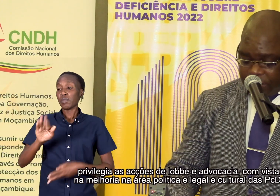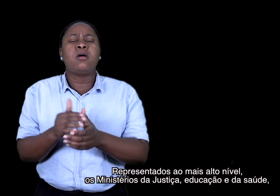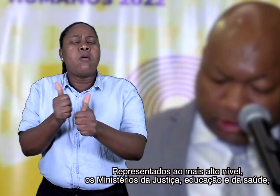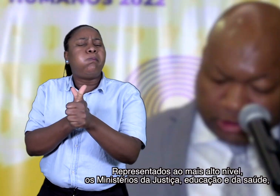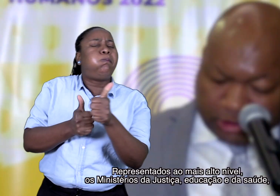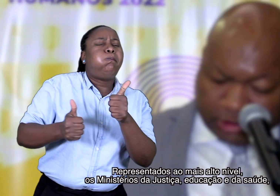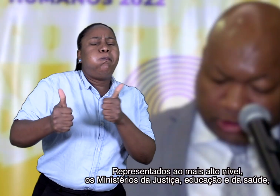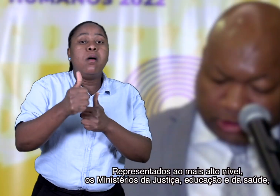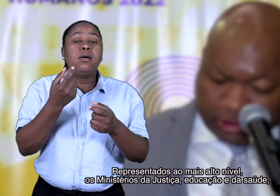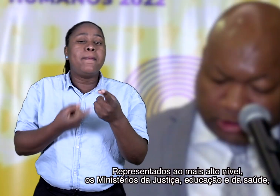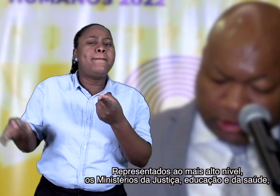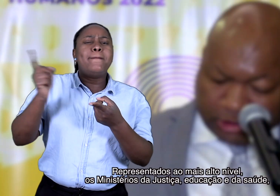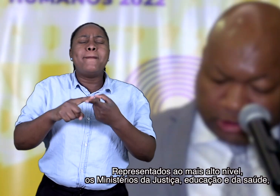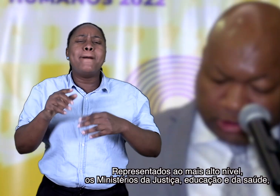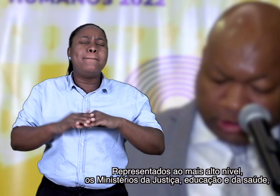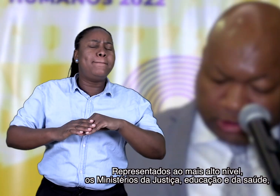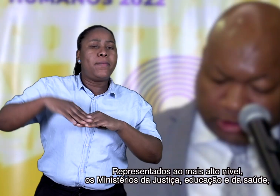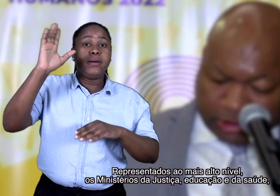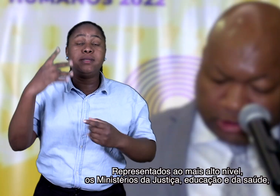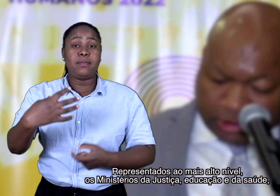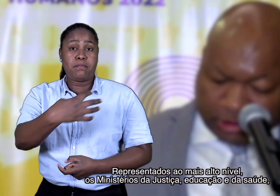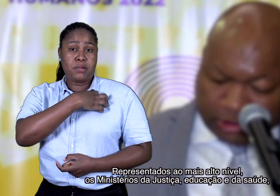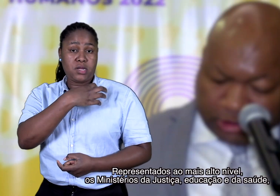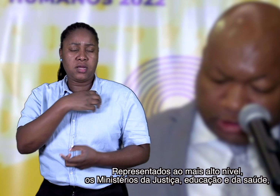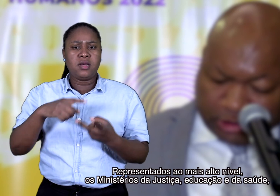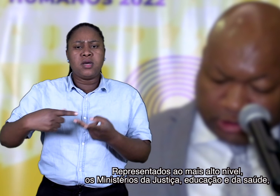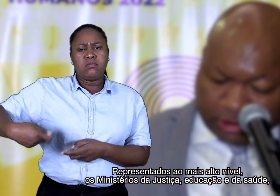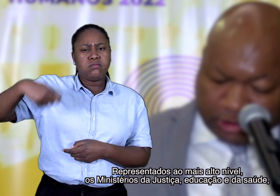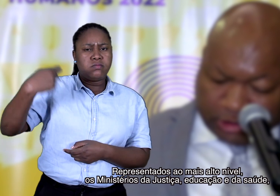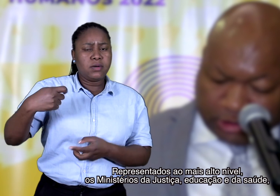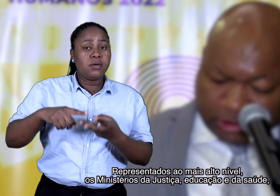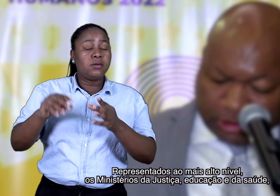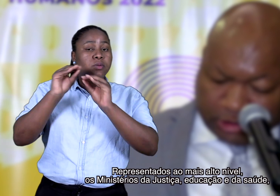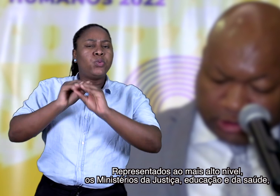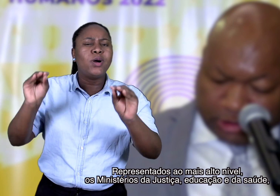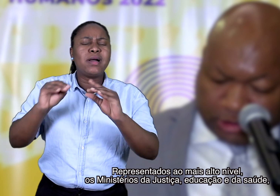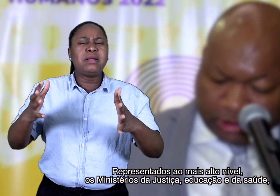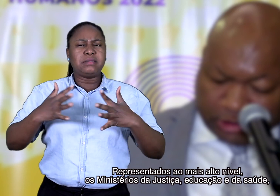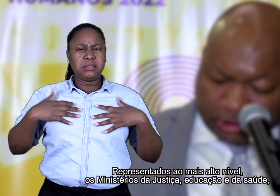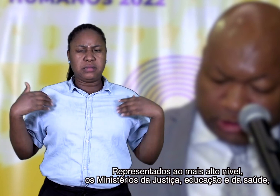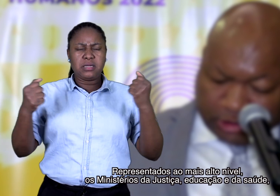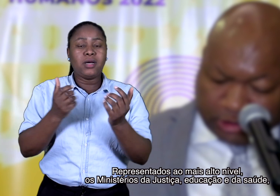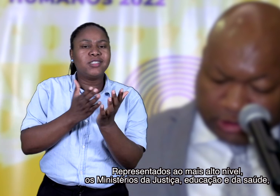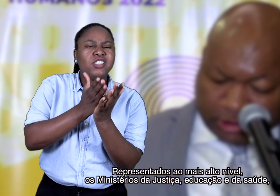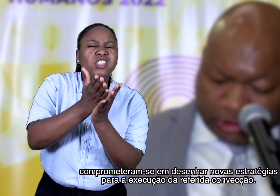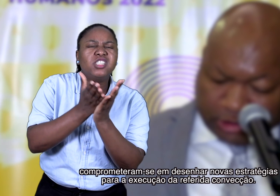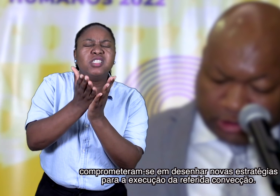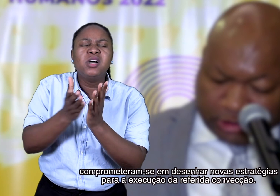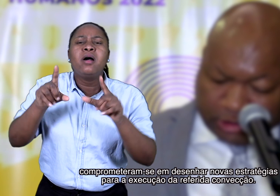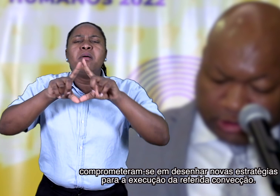deficiência. Representados ao mais alto nível, os Ministérios da Justiça, Educação e da